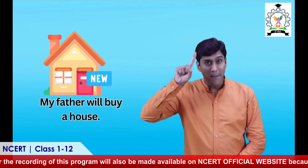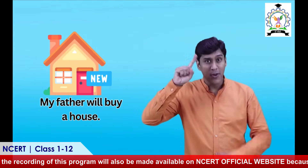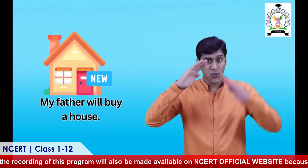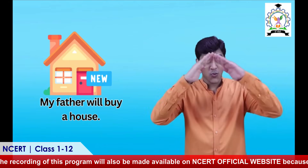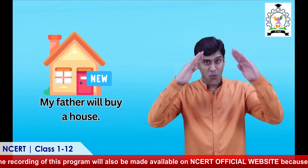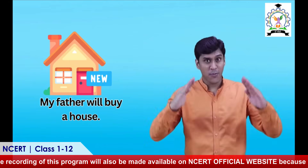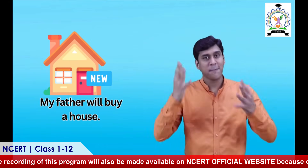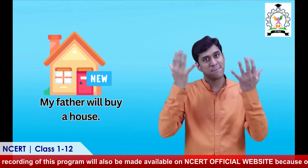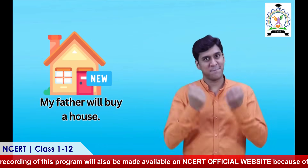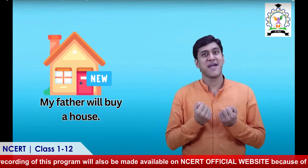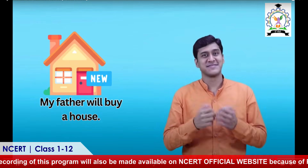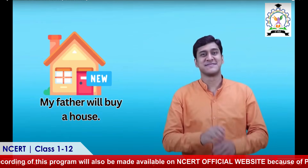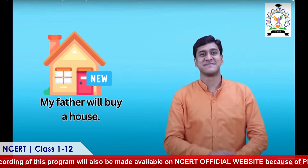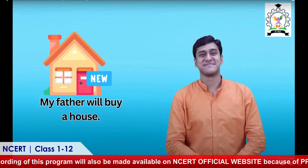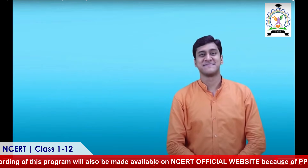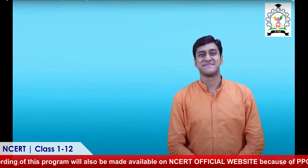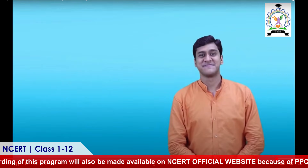मेरे पिताजी घर खरीदेंगे।